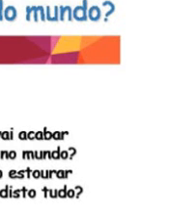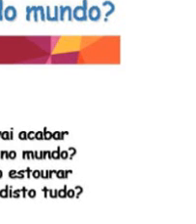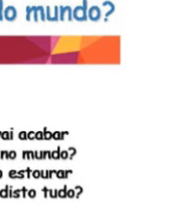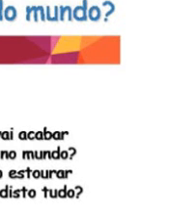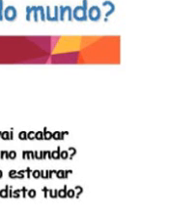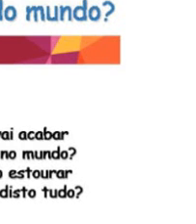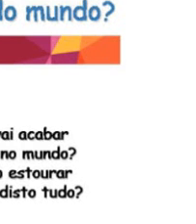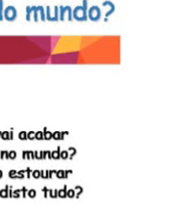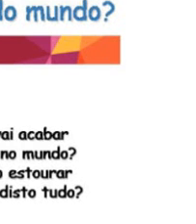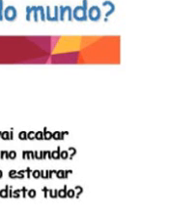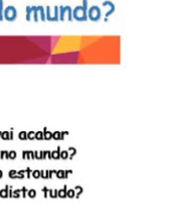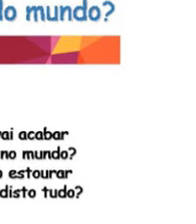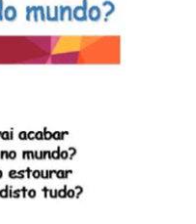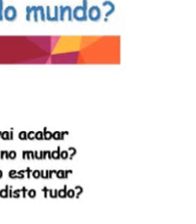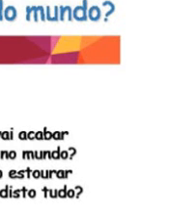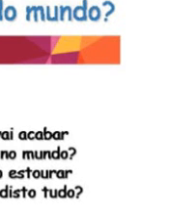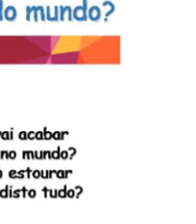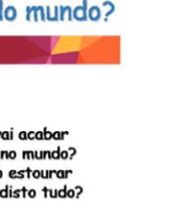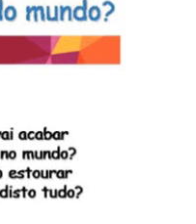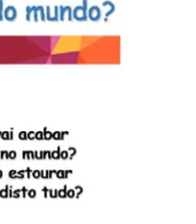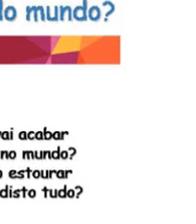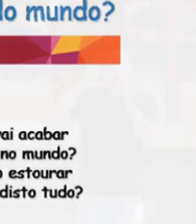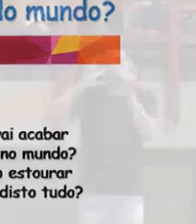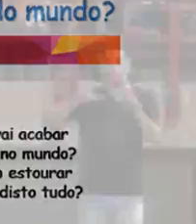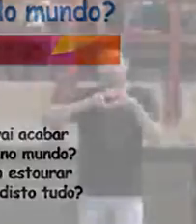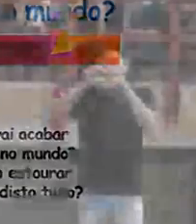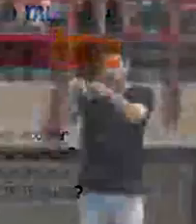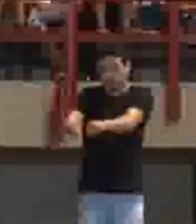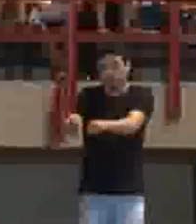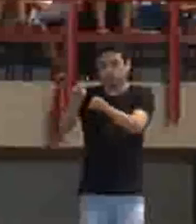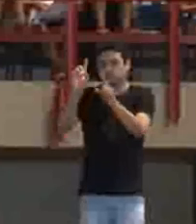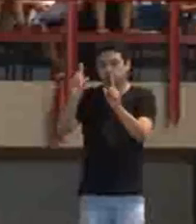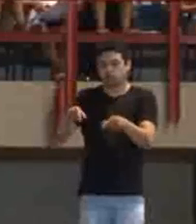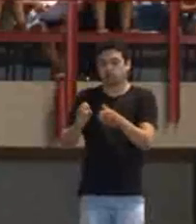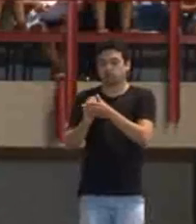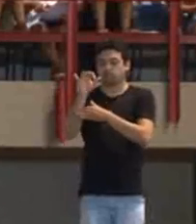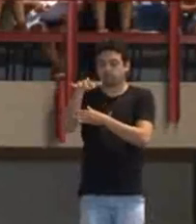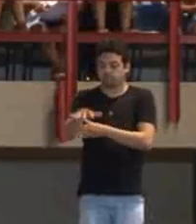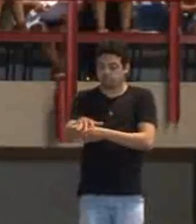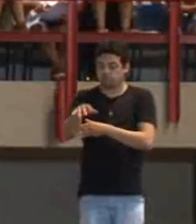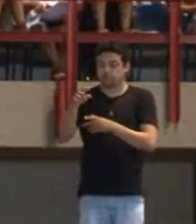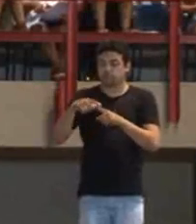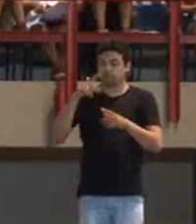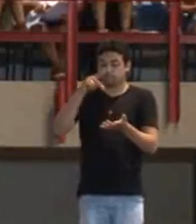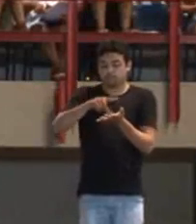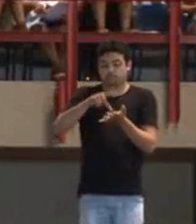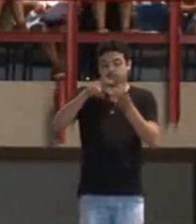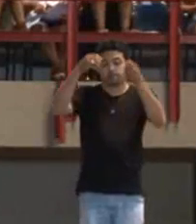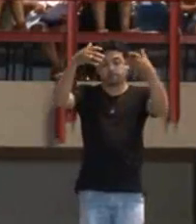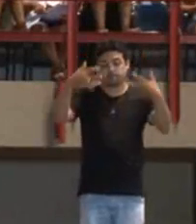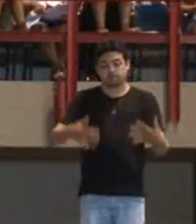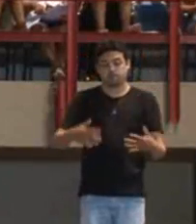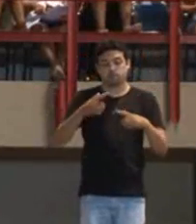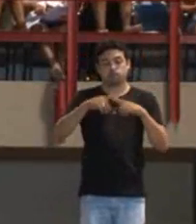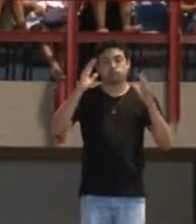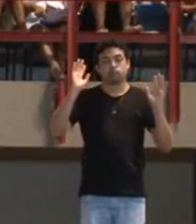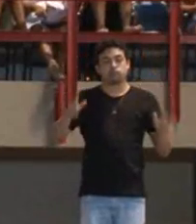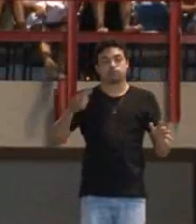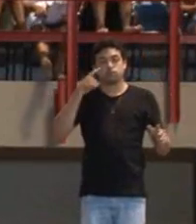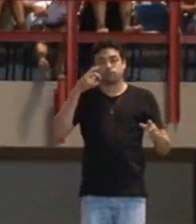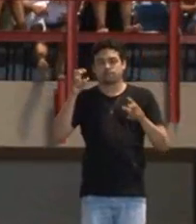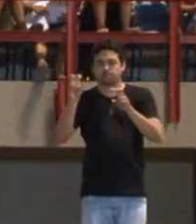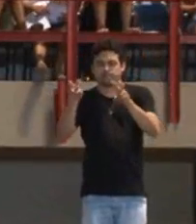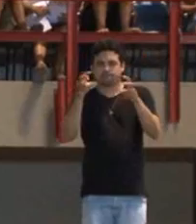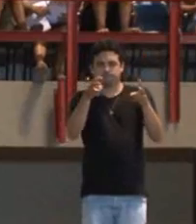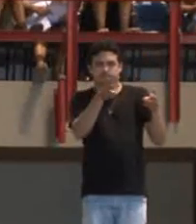nessas terras onde o petróleo está a jorrar. O que está dizendo aí é verdade. Quantas guerras a gente não já